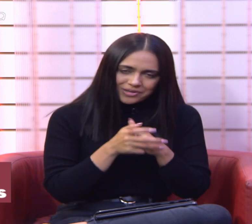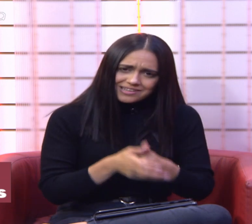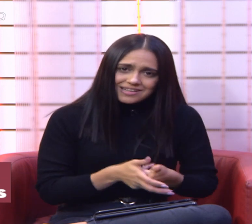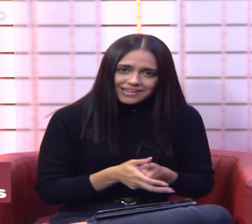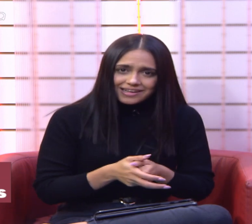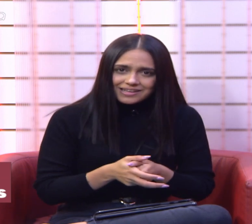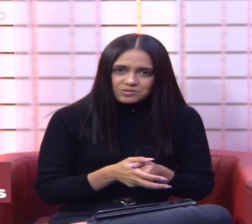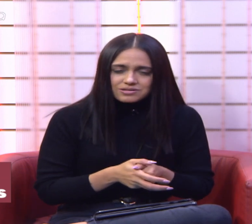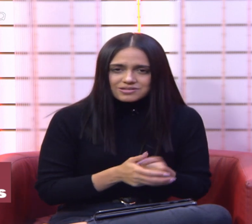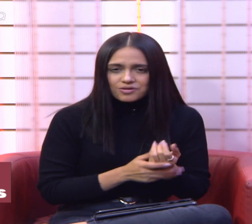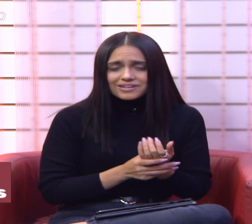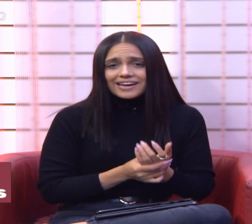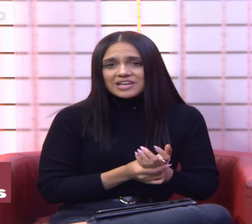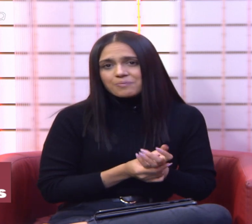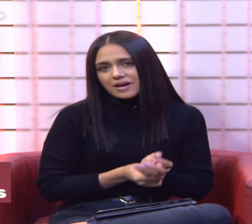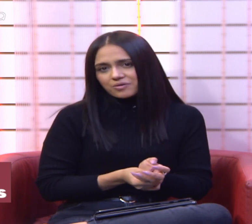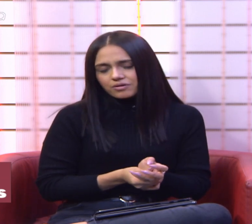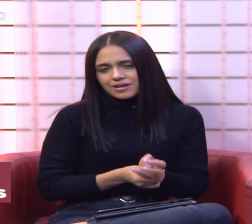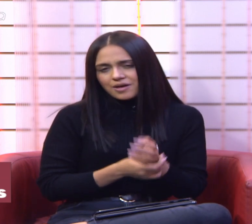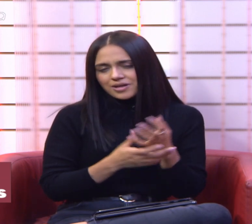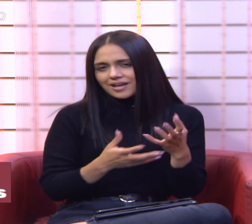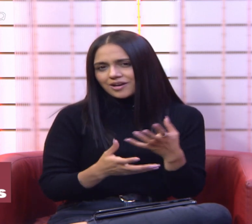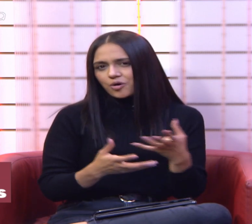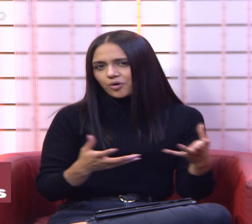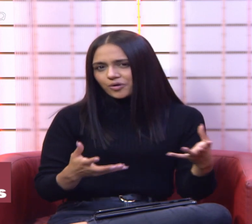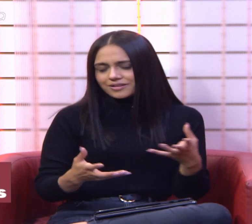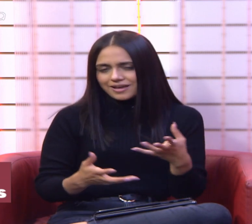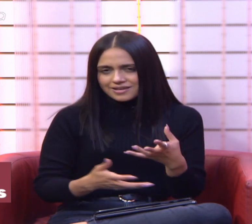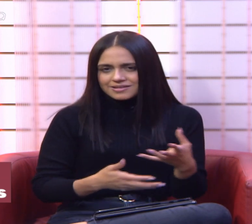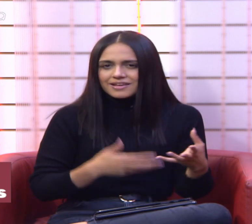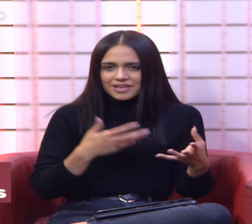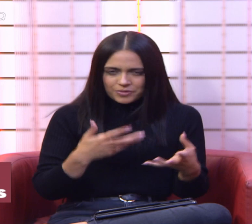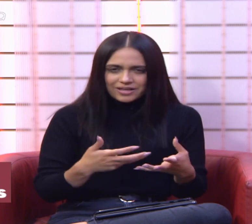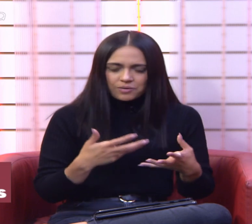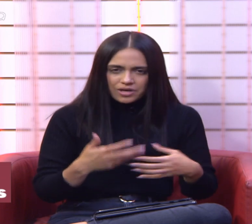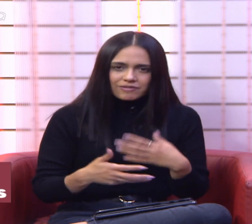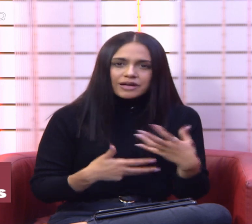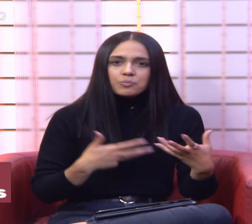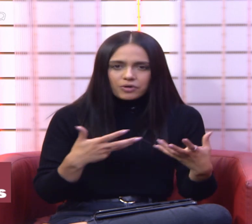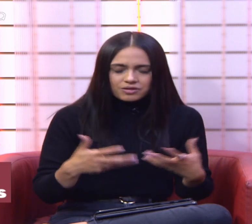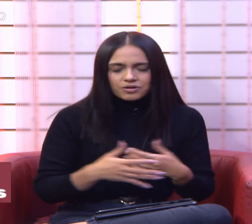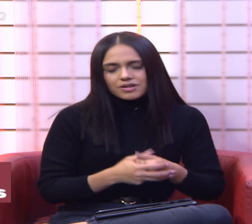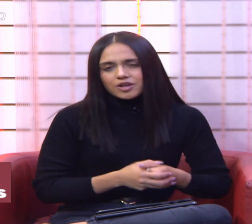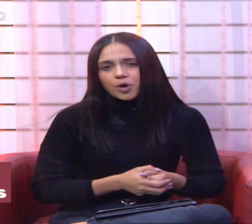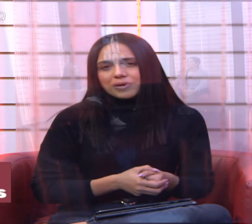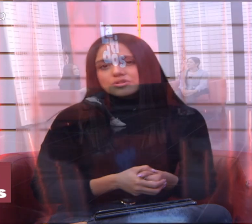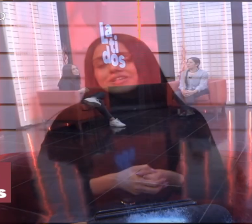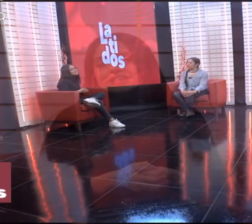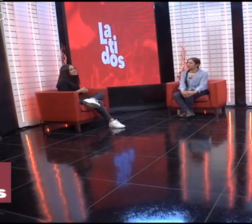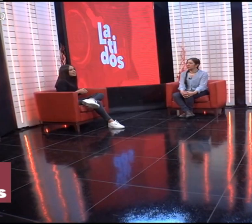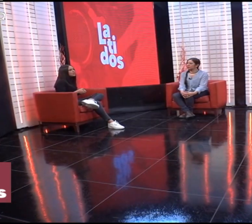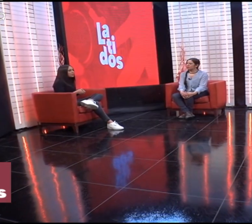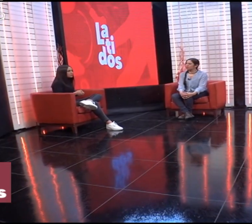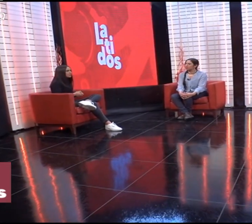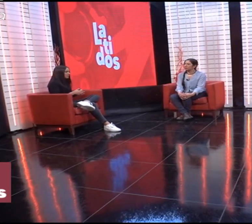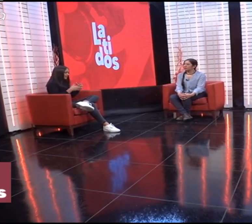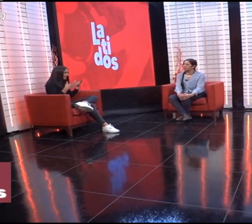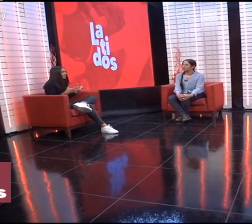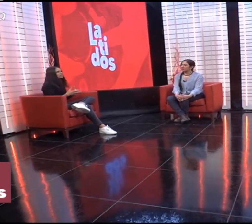a esta asociación, Nani Marconi. Ella viene a darnos los detalles y viene también a hablar un poquito de los espacios necesarios hoy para tener una sociedad más